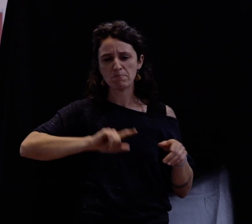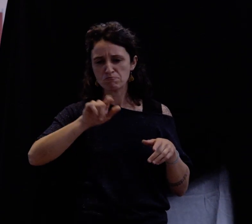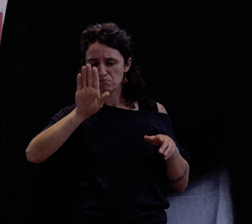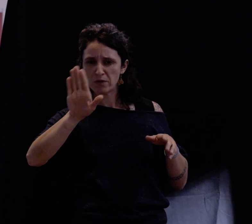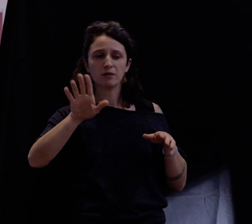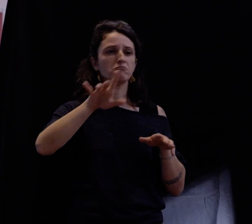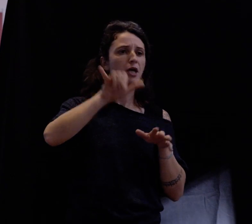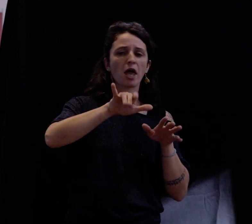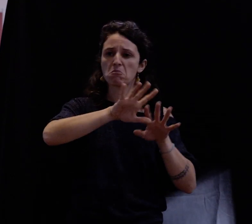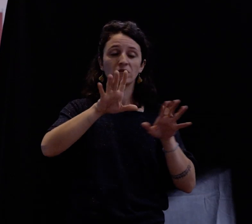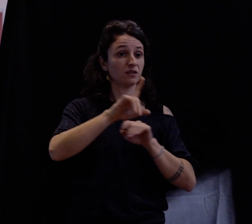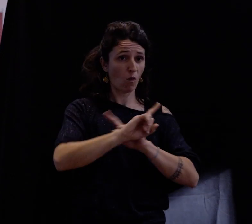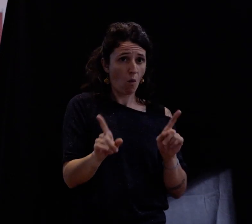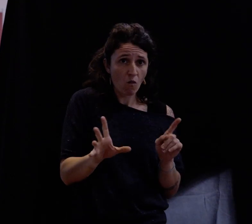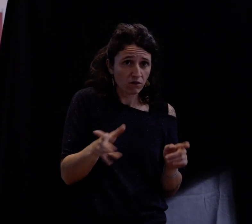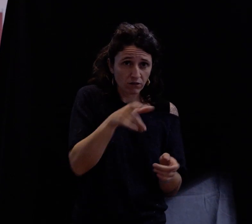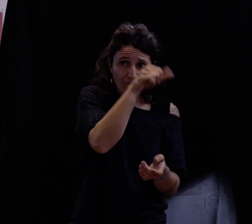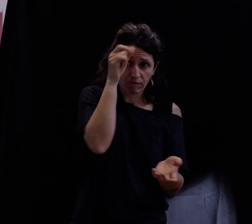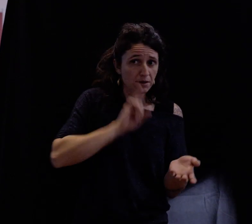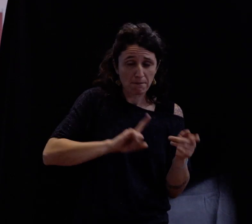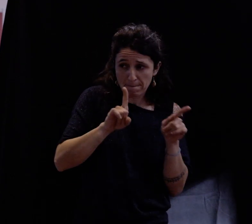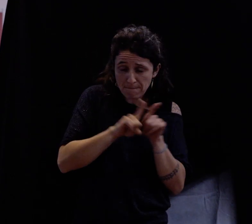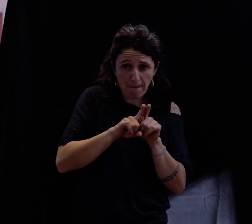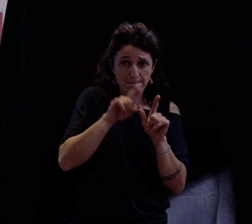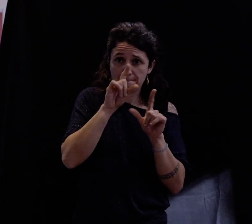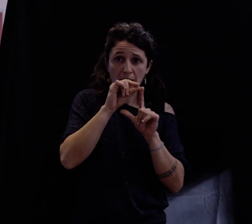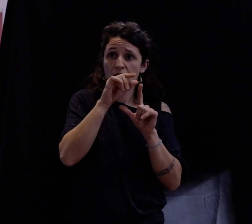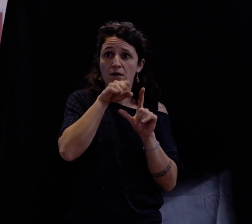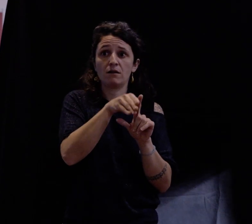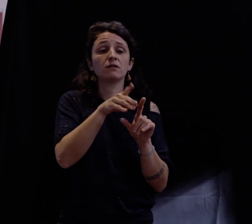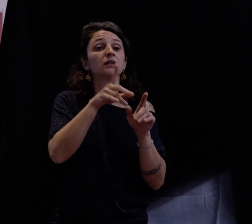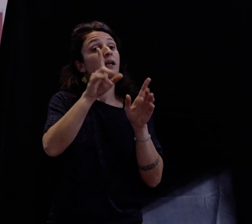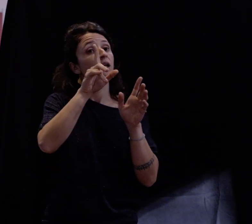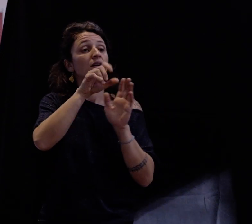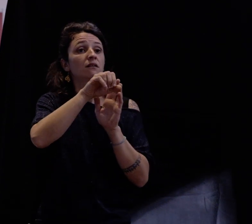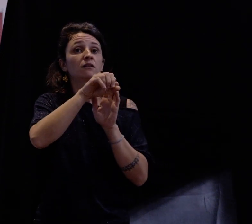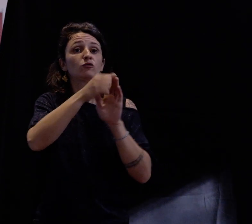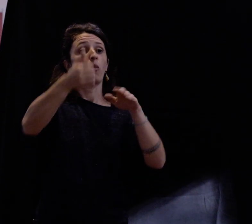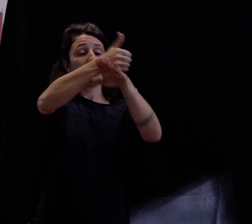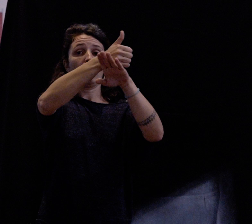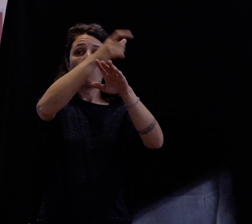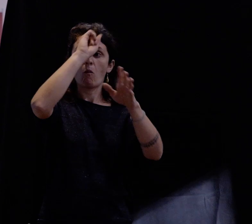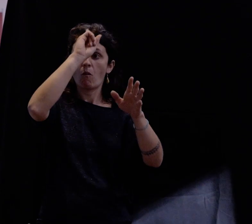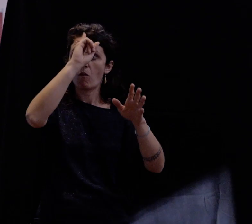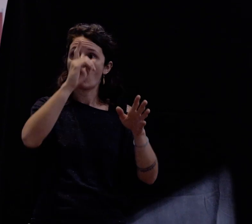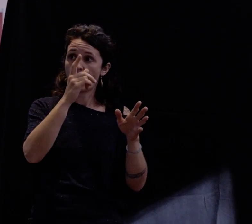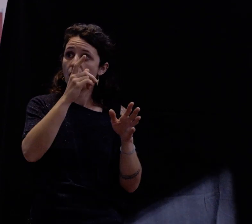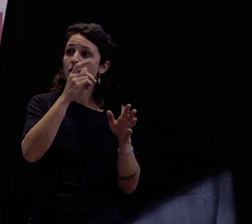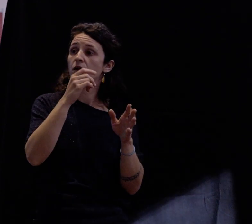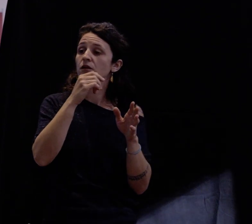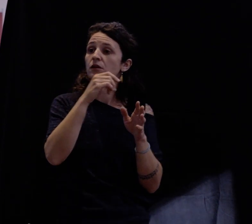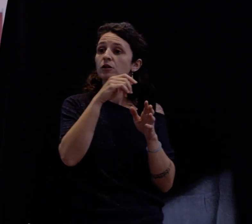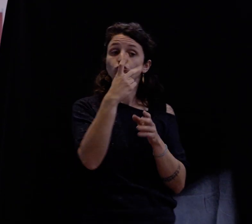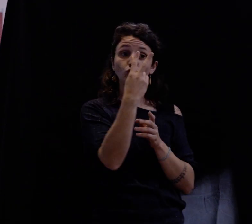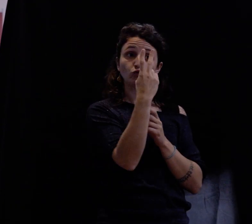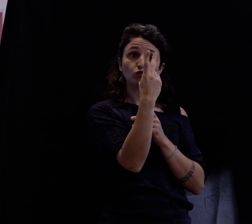ça, garçon-fille, le risque est le même. Et dominant, parce que sur les deux versions du gène CHD7